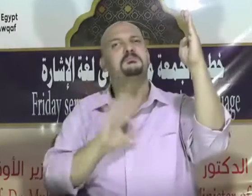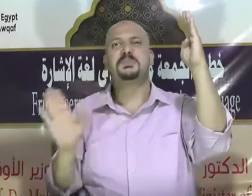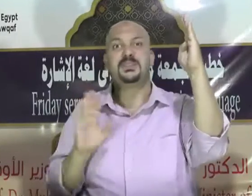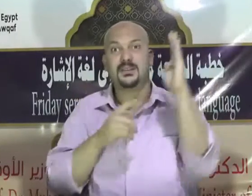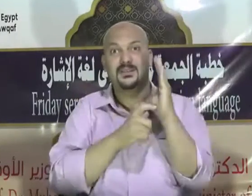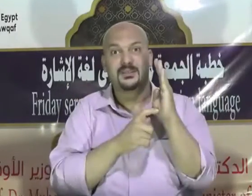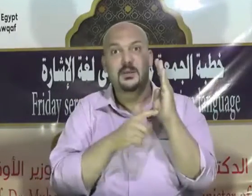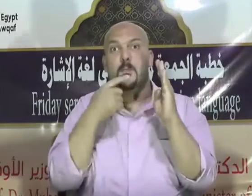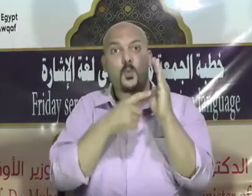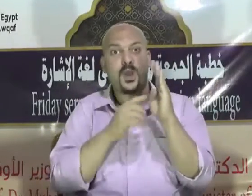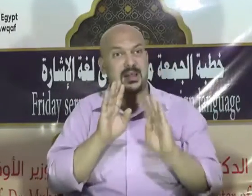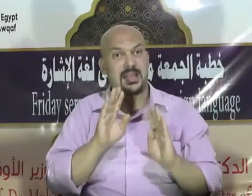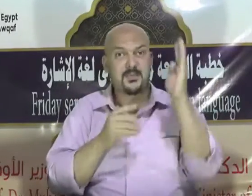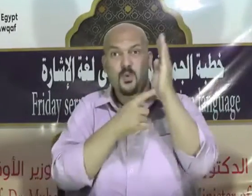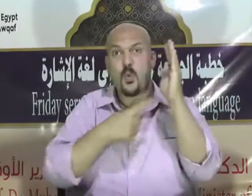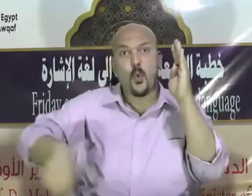وسلم: كلكم لآدم